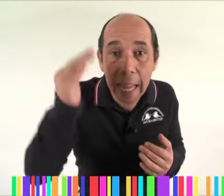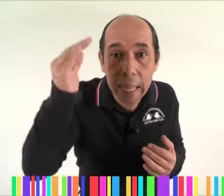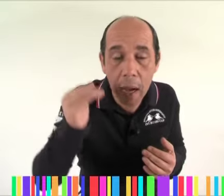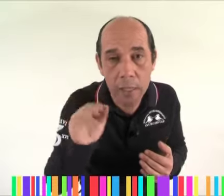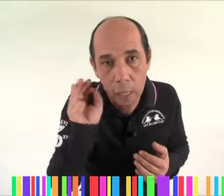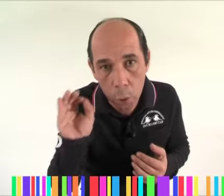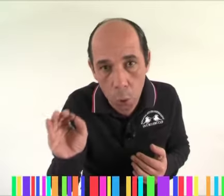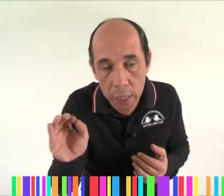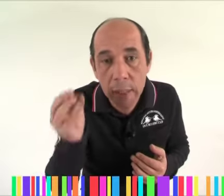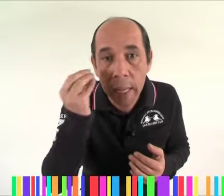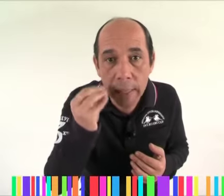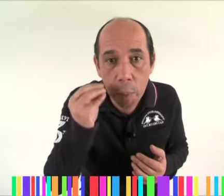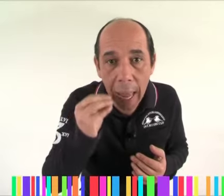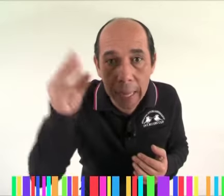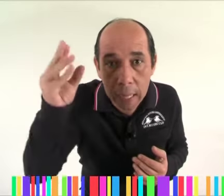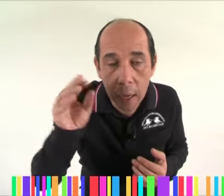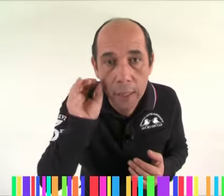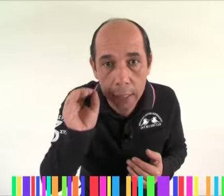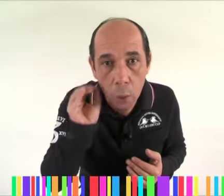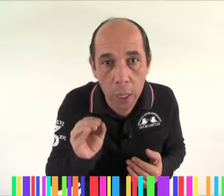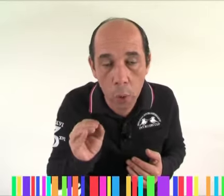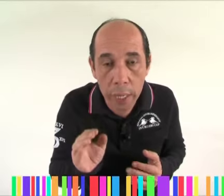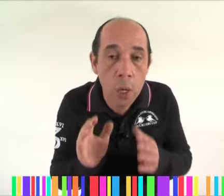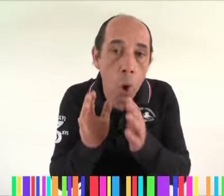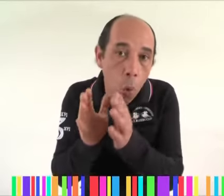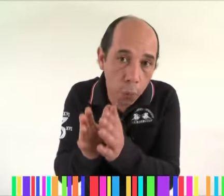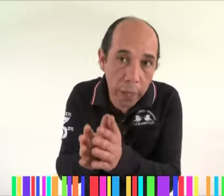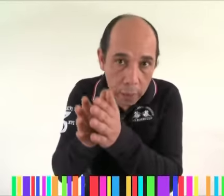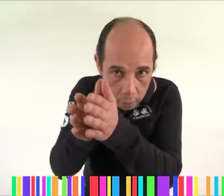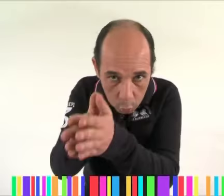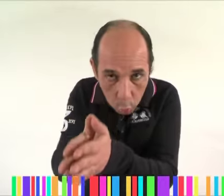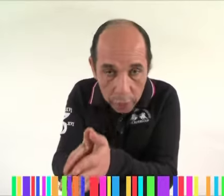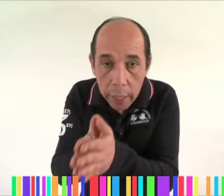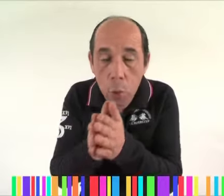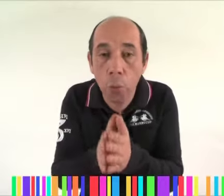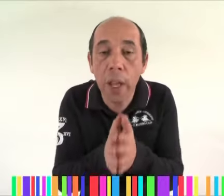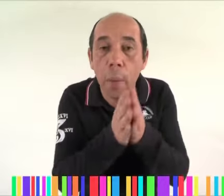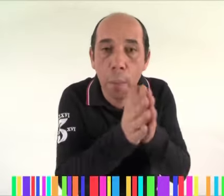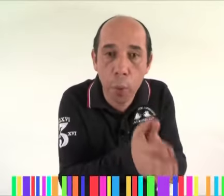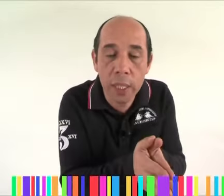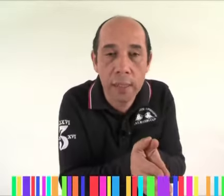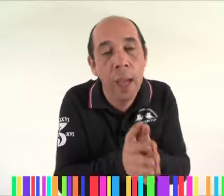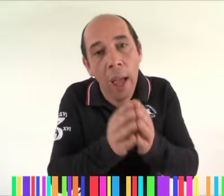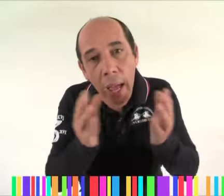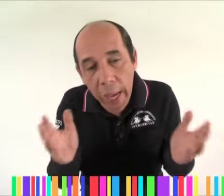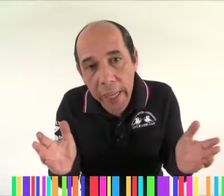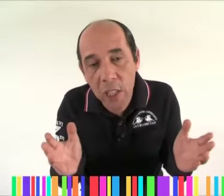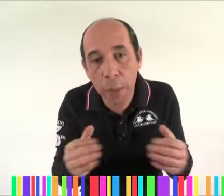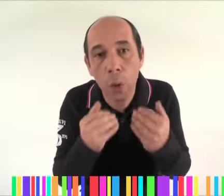عاليه ديال الدهنيات نسبه عاليه ديال الكيلو كالوريات وفيه السكريات وفيه بروتينات اخر حاجه بغينا